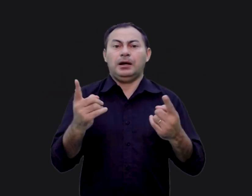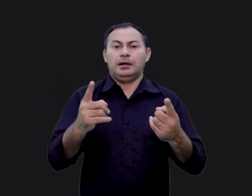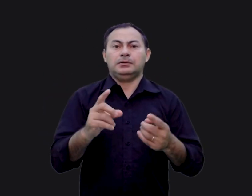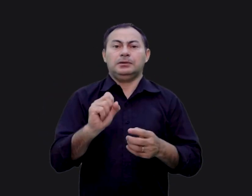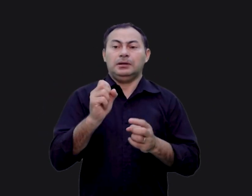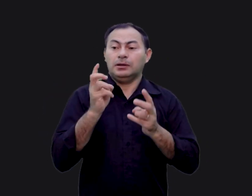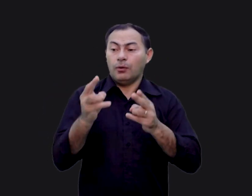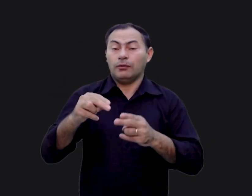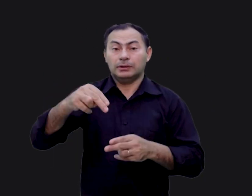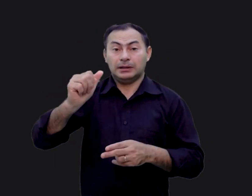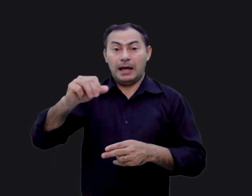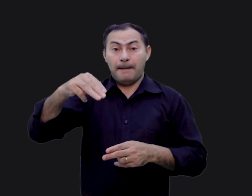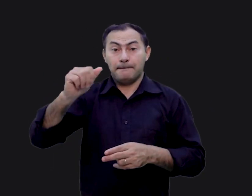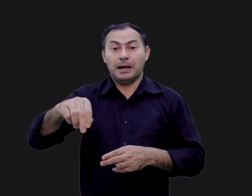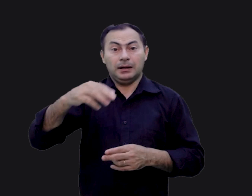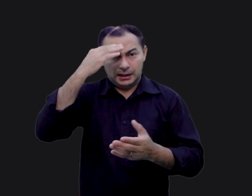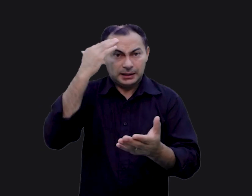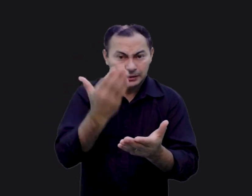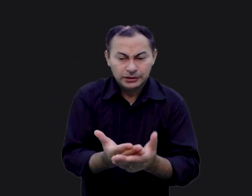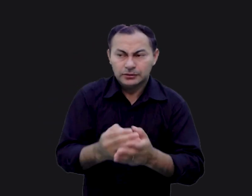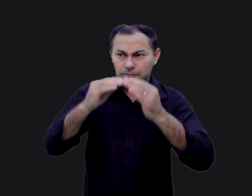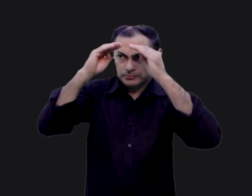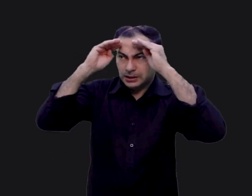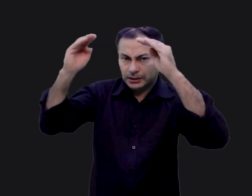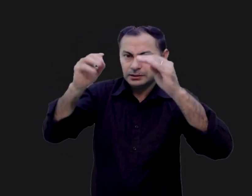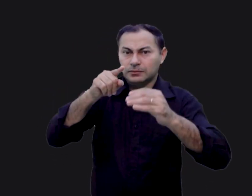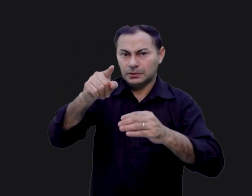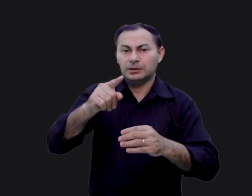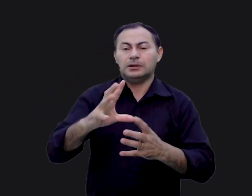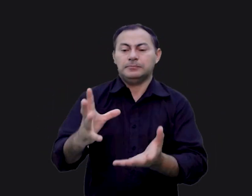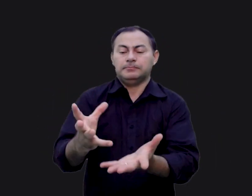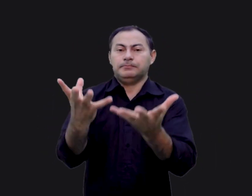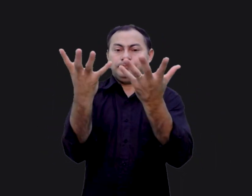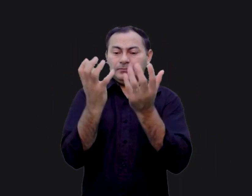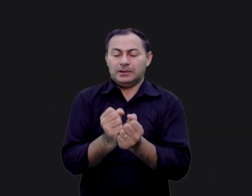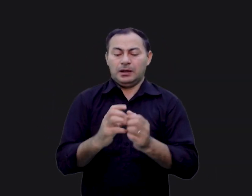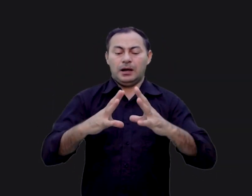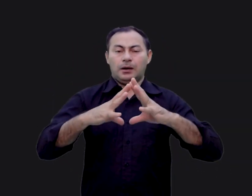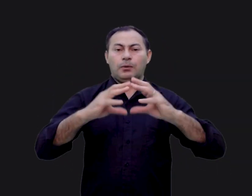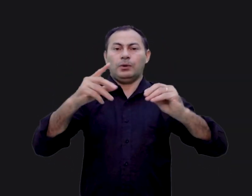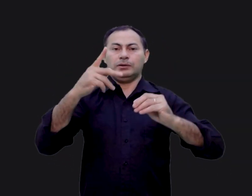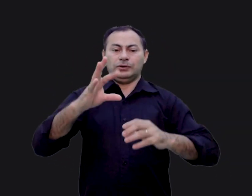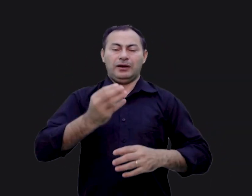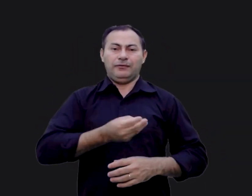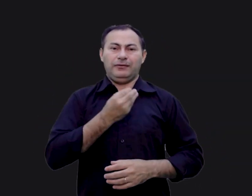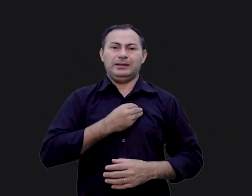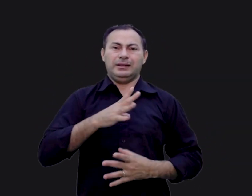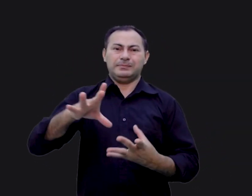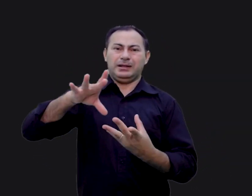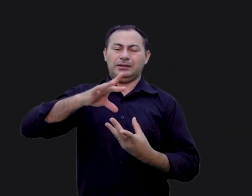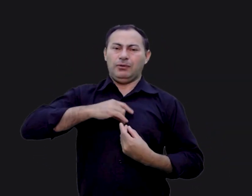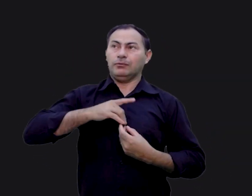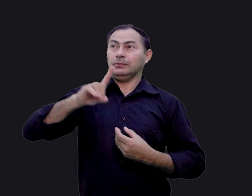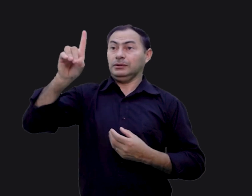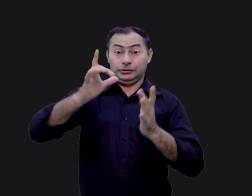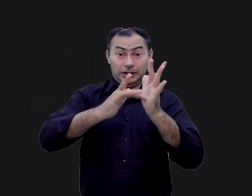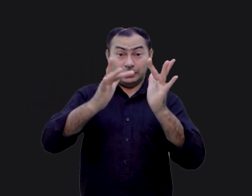demais. Mas assim como Naamã, acredite e obedeça, e você receberá a cura para a sua lepra espiritual. Jesus